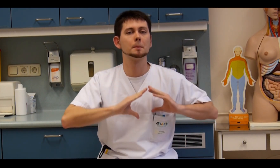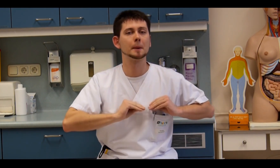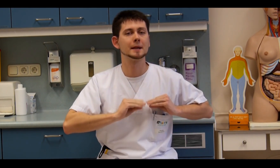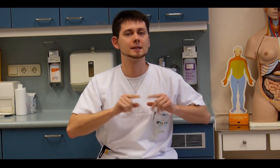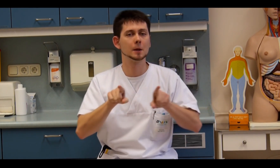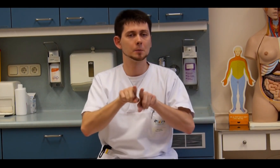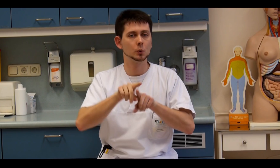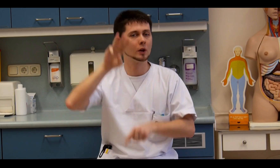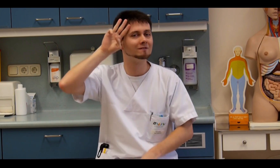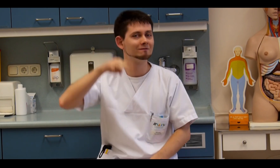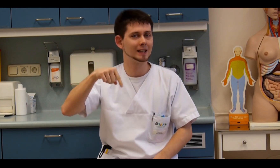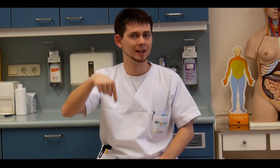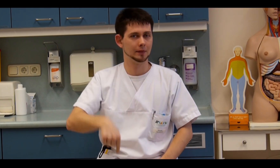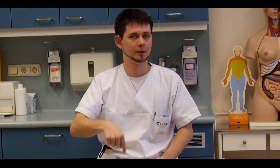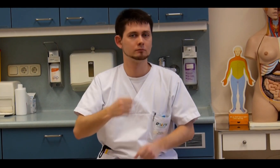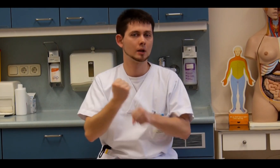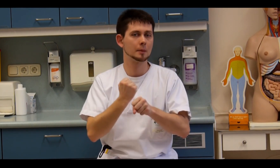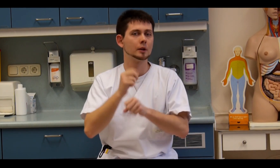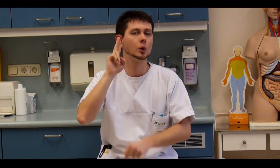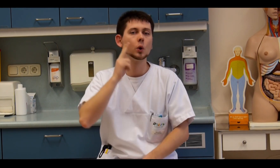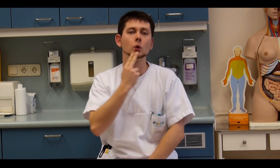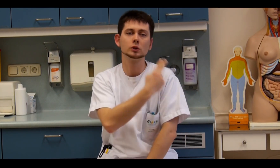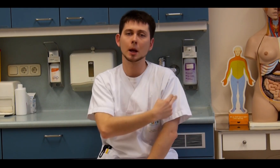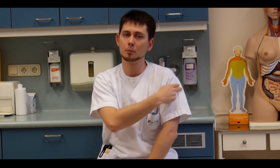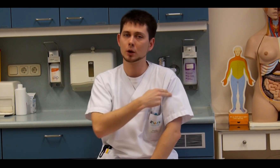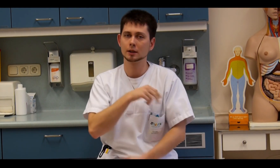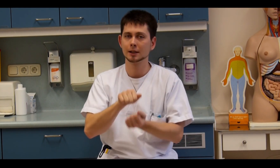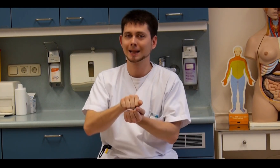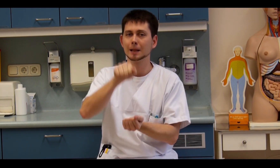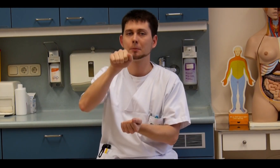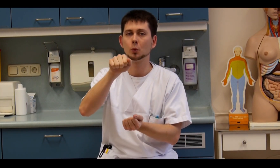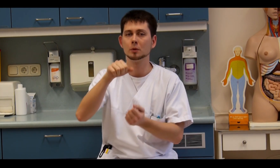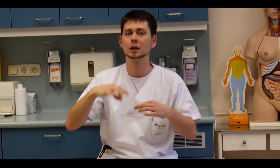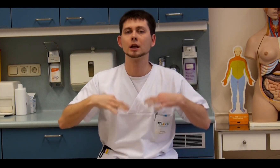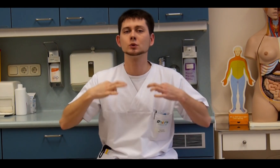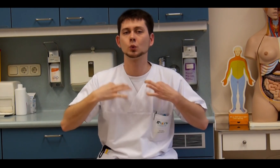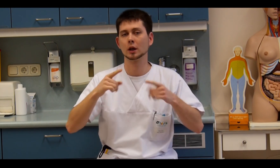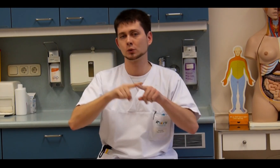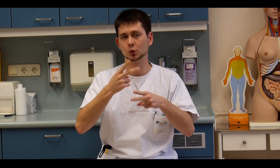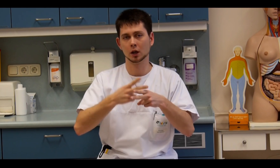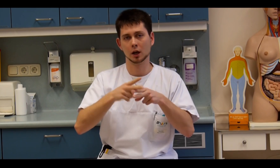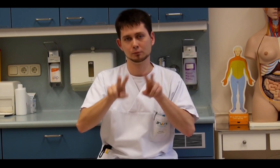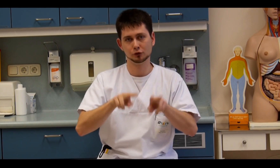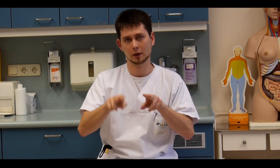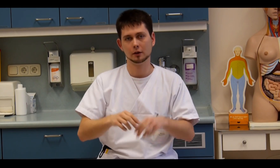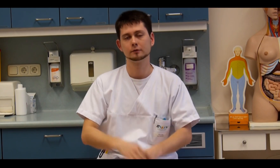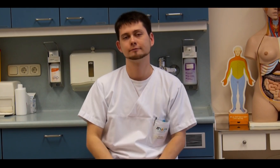Ich arbeite hier im Krankenhaus der Barmherzigen Brüder in der Gehörlosenambulanz Wien als diplomierter Gesundheits- und Krankenpfleger.